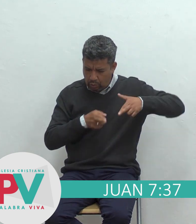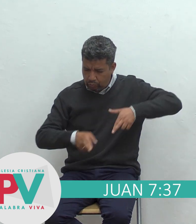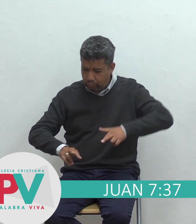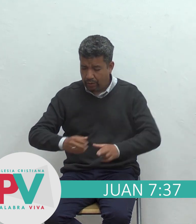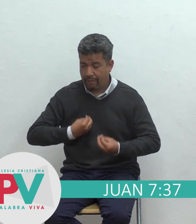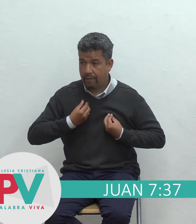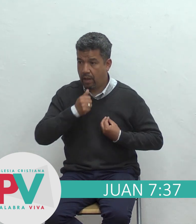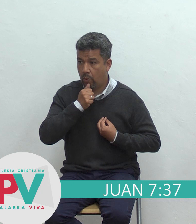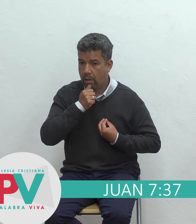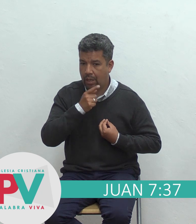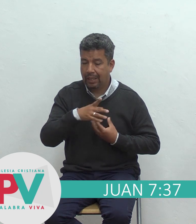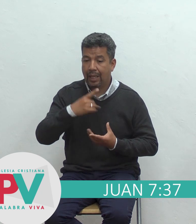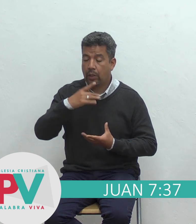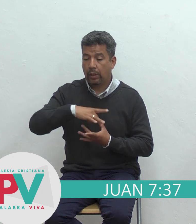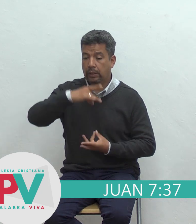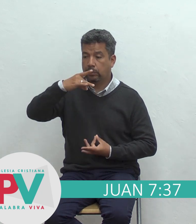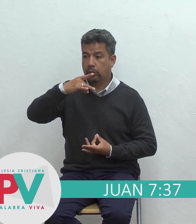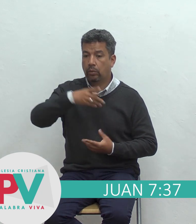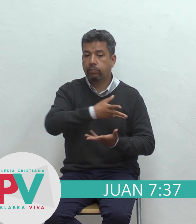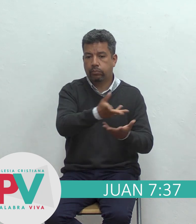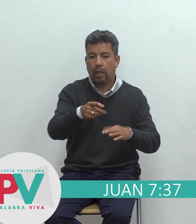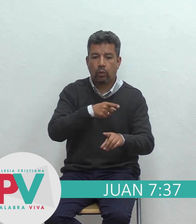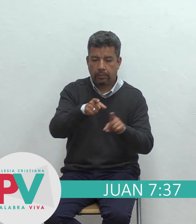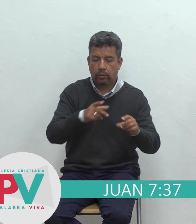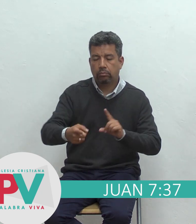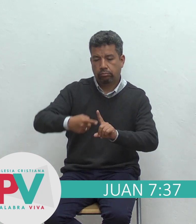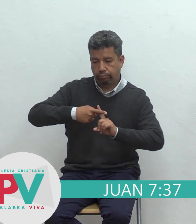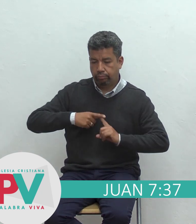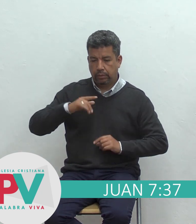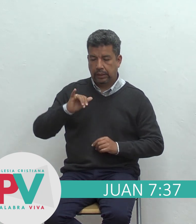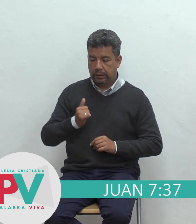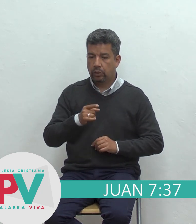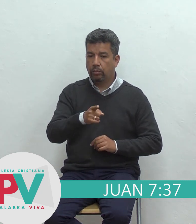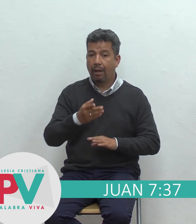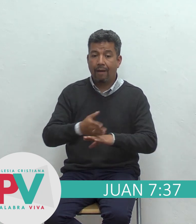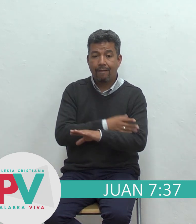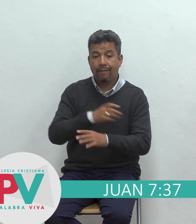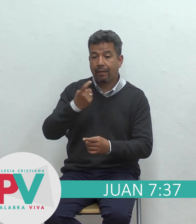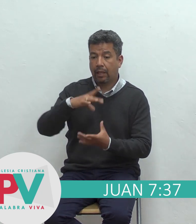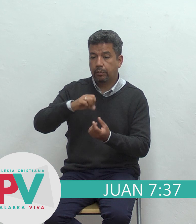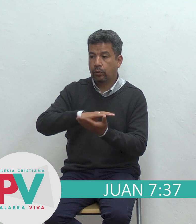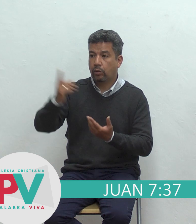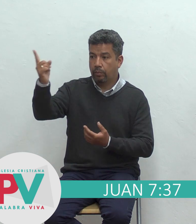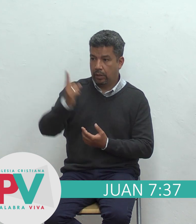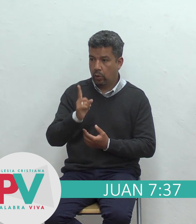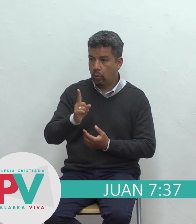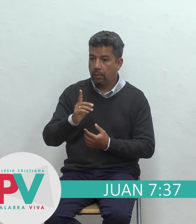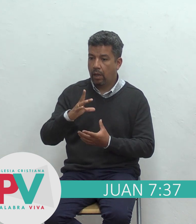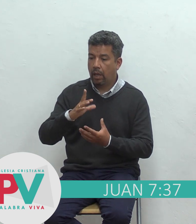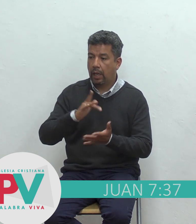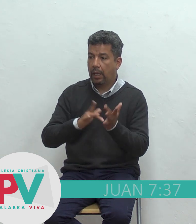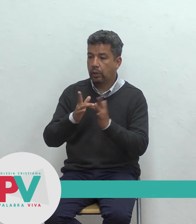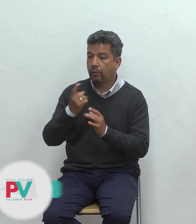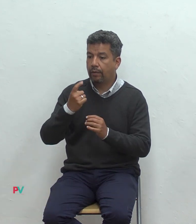viva. Esto dijo del Espíritu que habían de recibir los que creyesen en él, pues aún no había venido el Espíritu Santo, porque Jesús no había sido